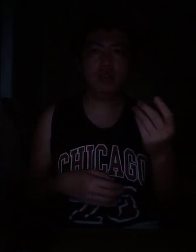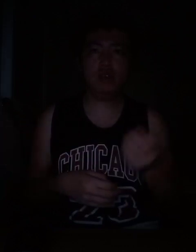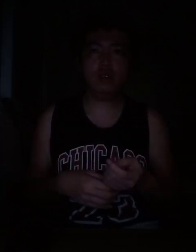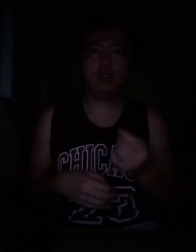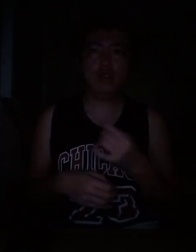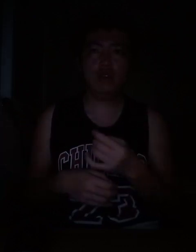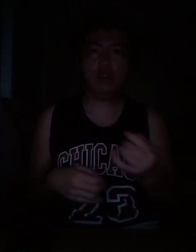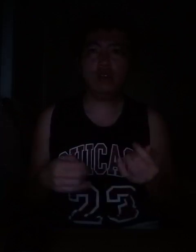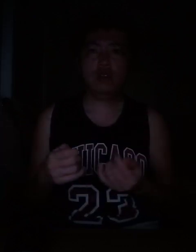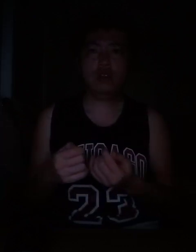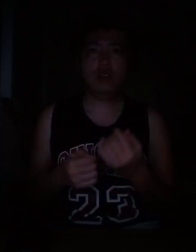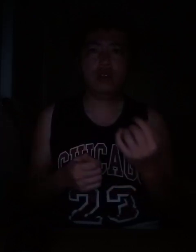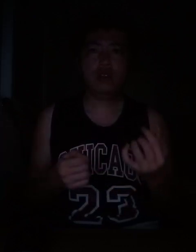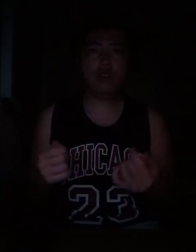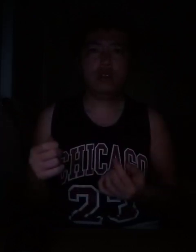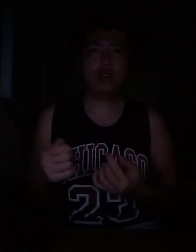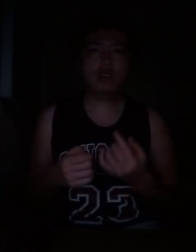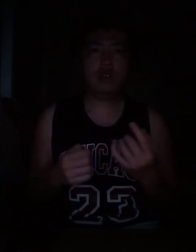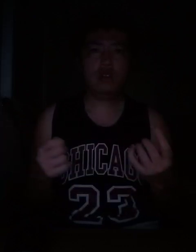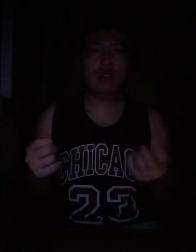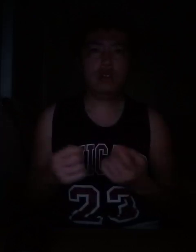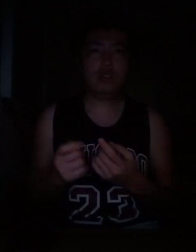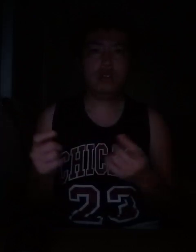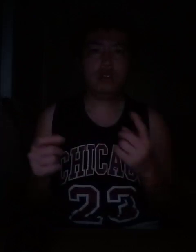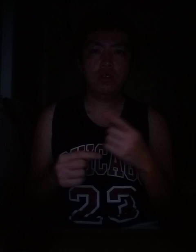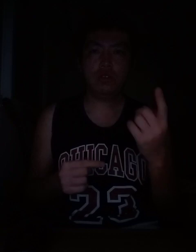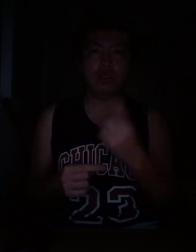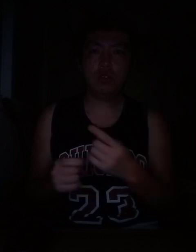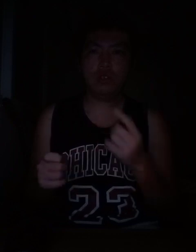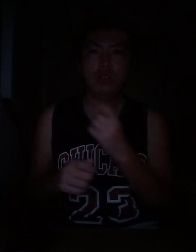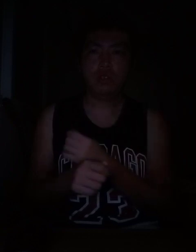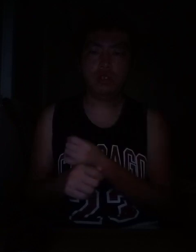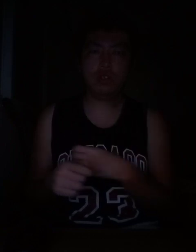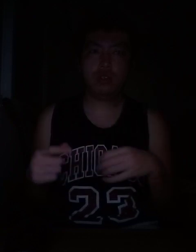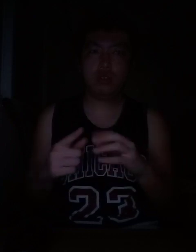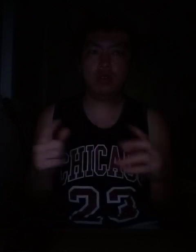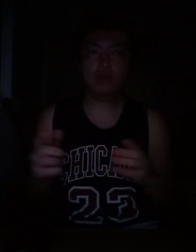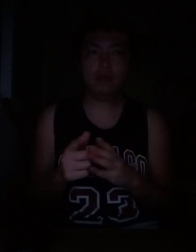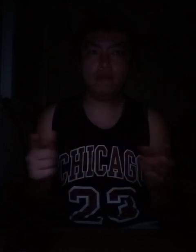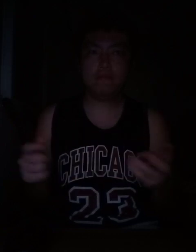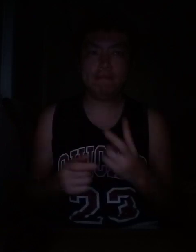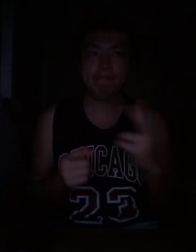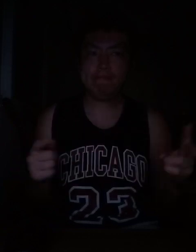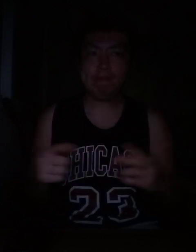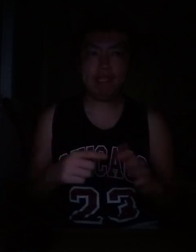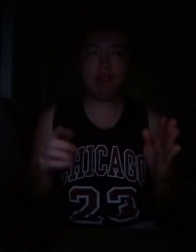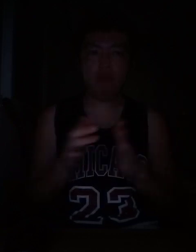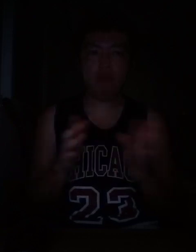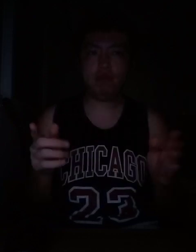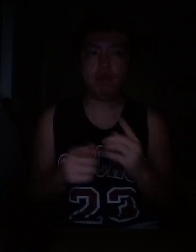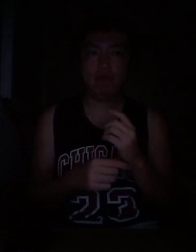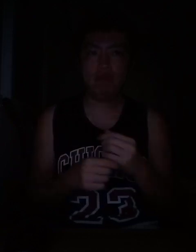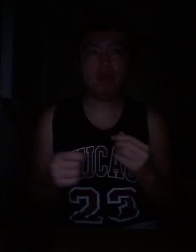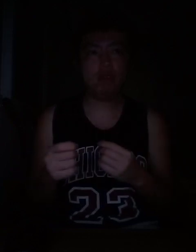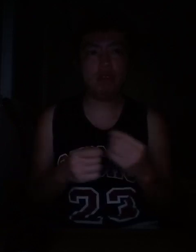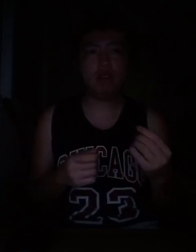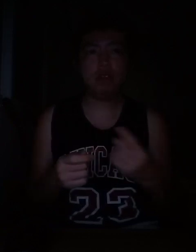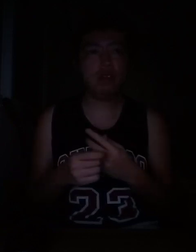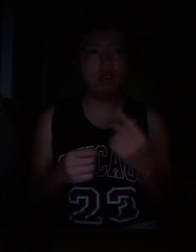교육인으로서 초대 제주도 교육감을 지낸 최정숙 선생의 출생지가 2년 넘게 이어진 조사 끝에 3.1운동